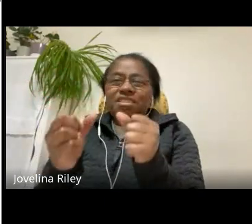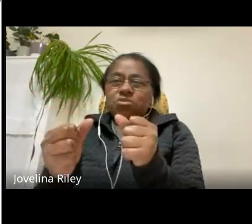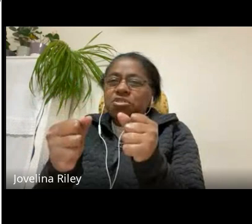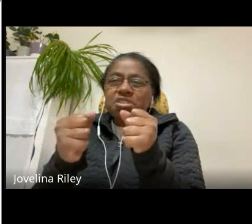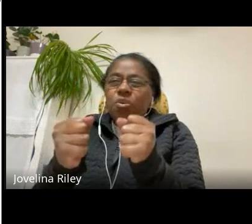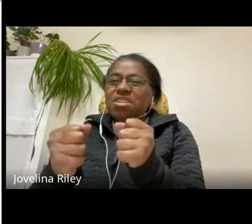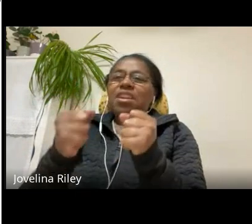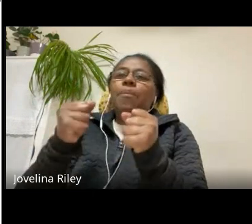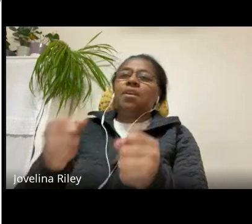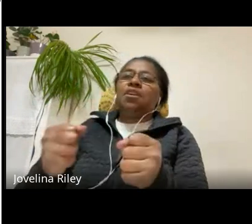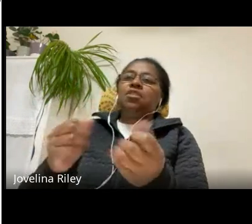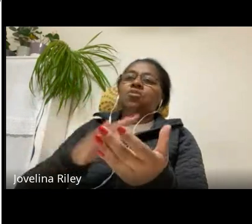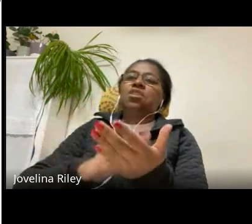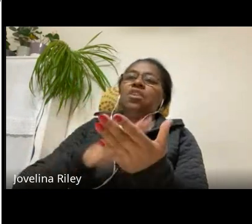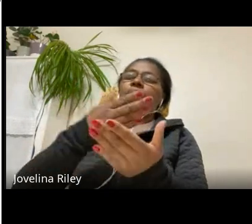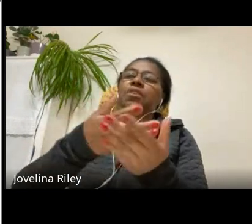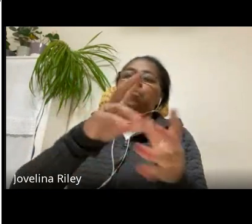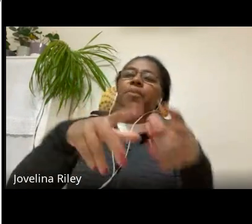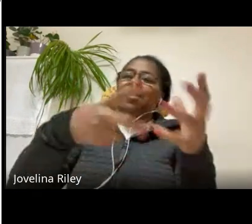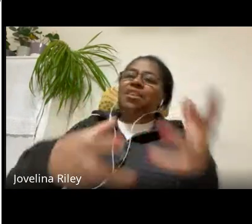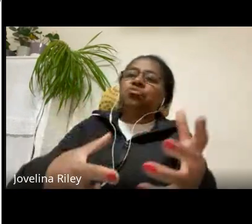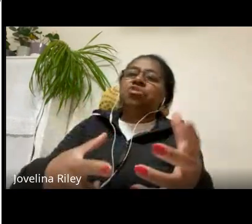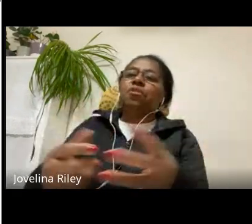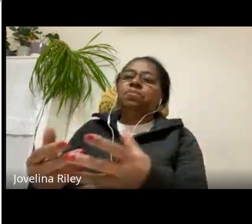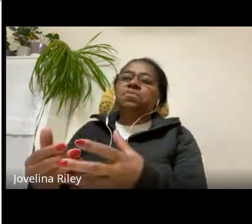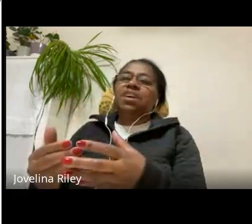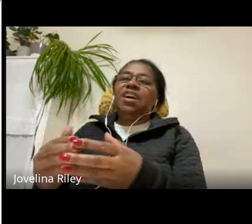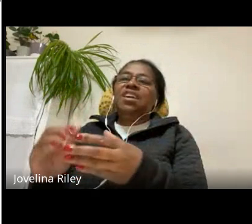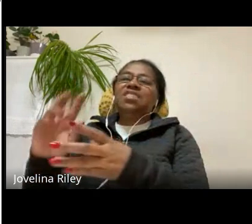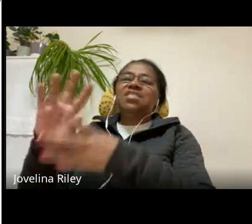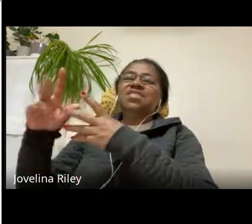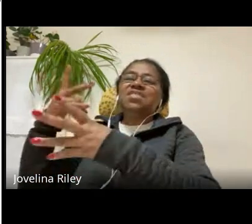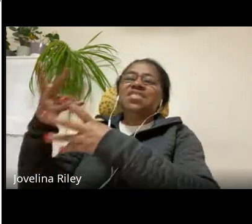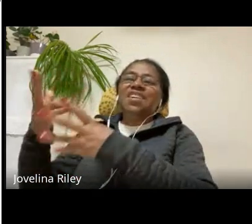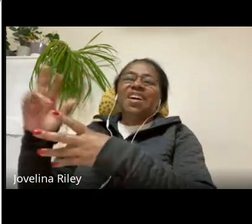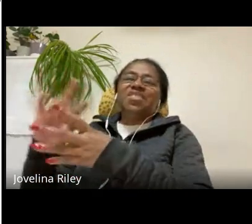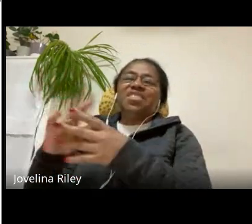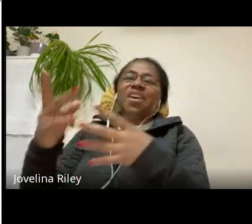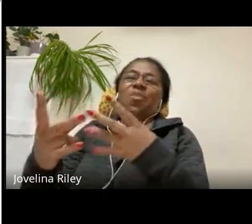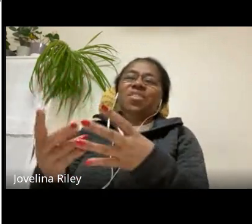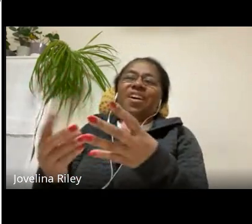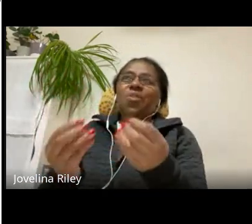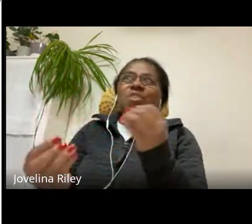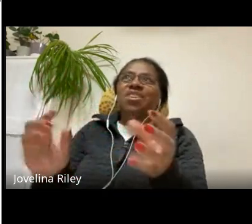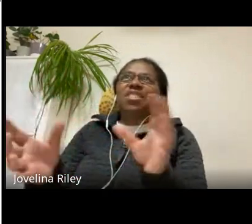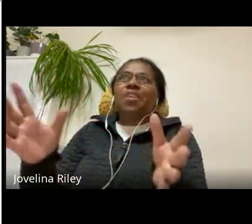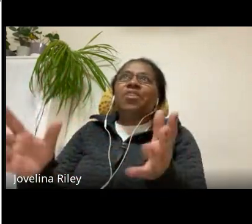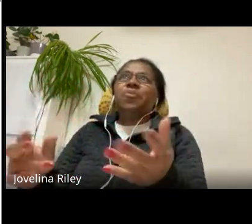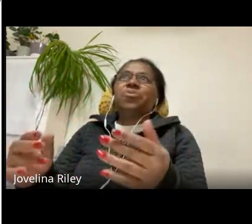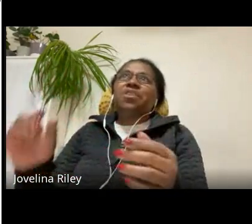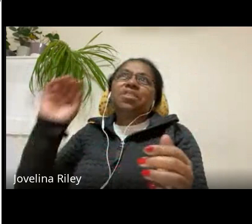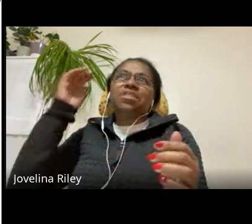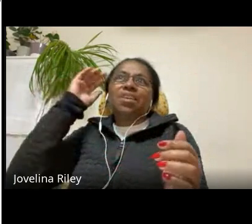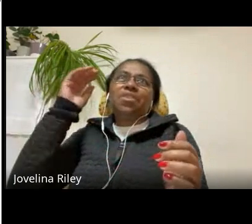é criação de Deus, é coisa tremenda. Então, eu estava lembrando também da tradução, né? E às vezes na rua eu